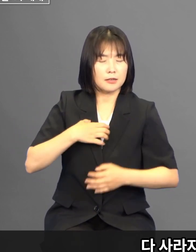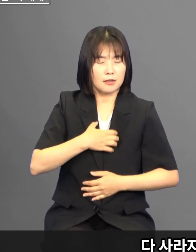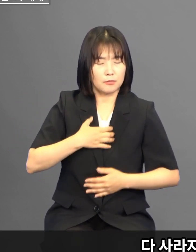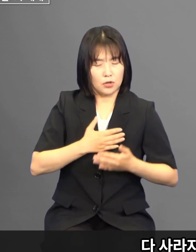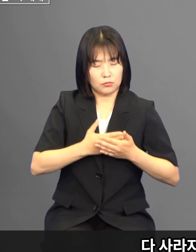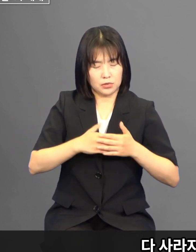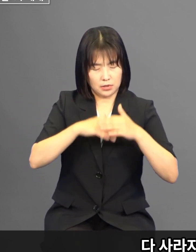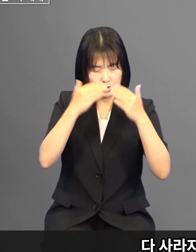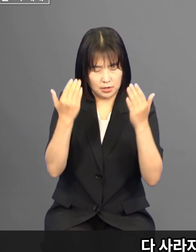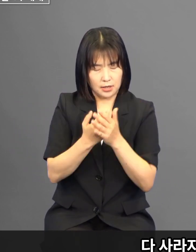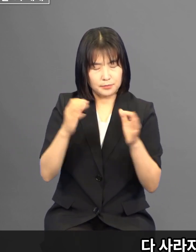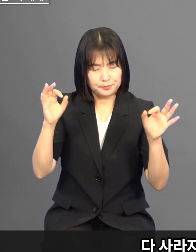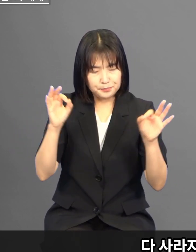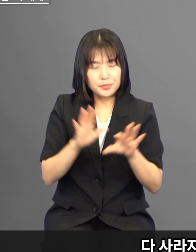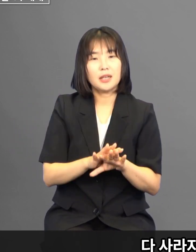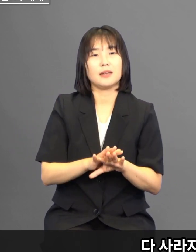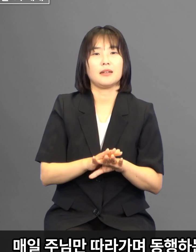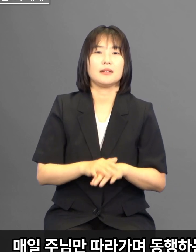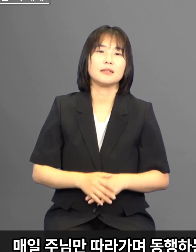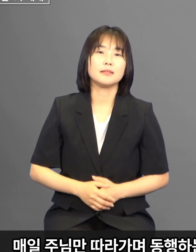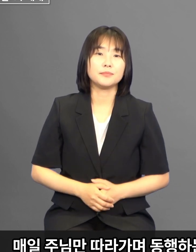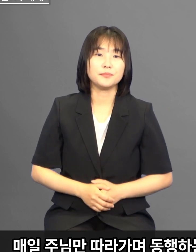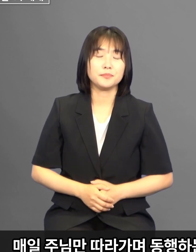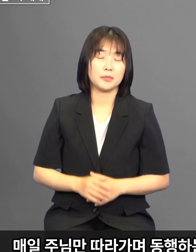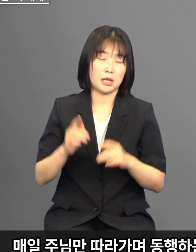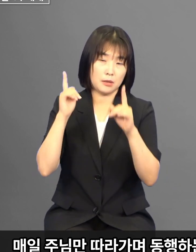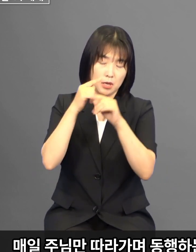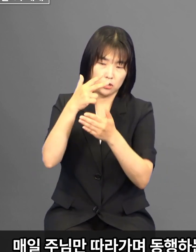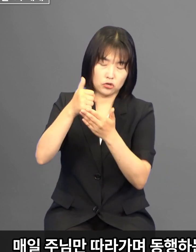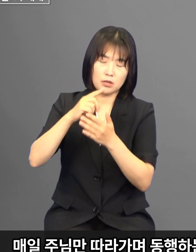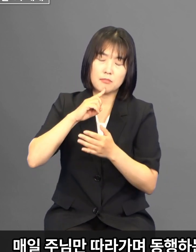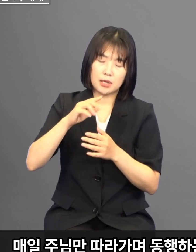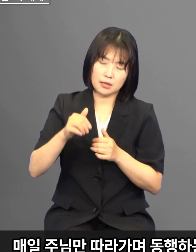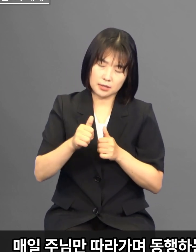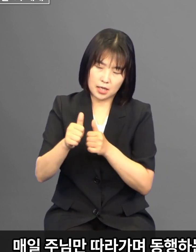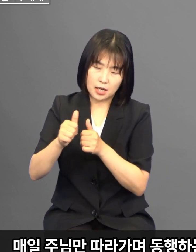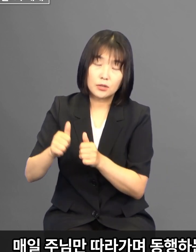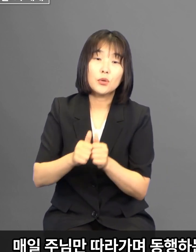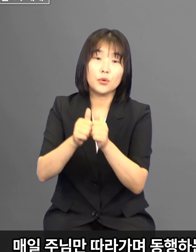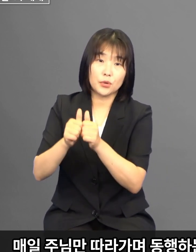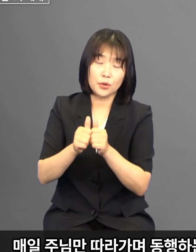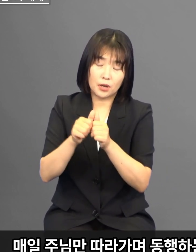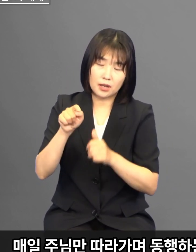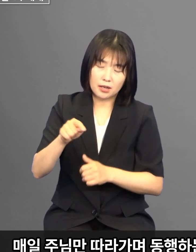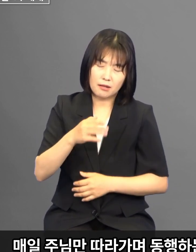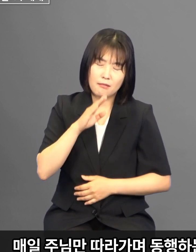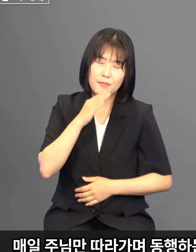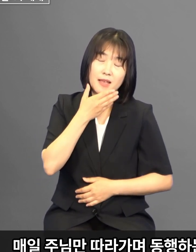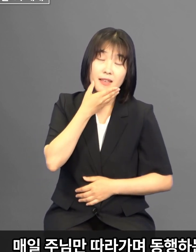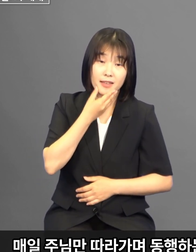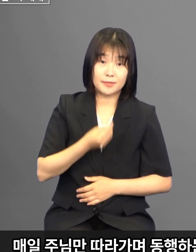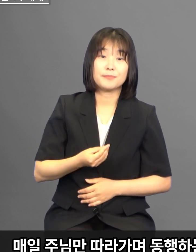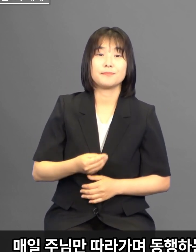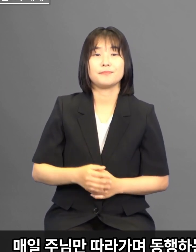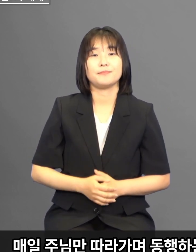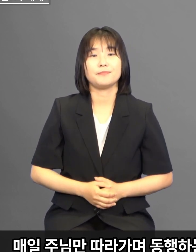다 사라지는 것을 느꼈습니다. 매일 주님만 따라가며 동행하는 이 삶이 너무나 행복하게